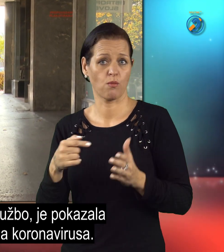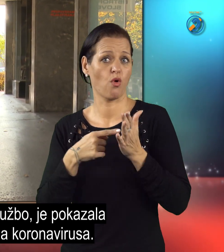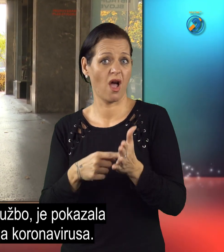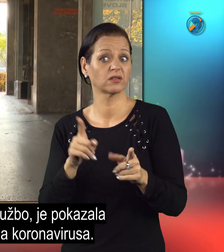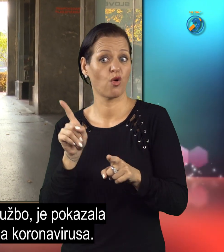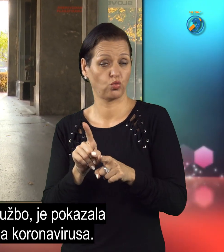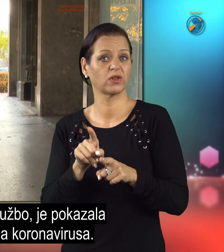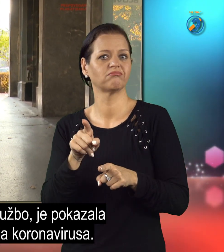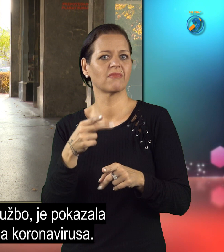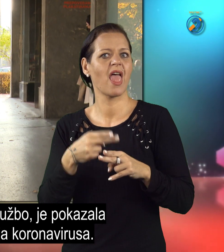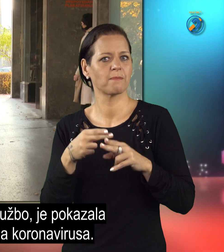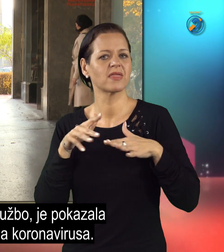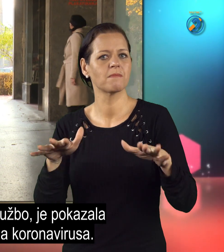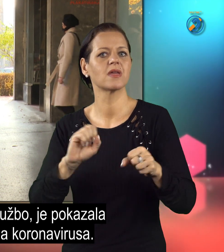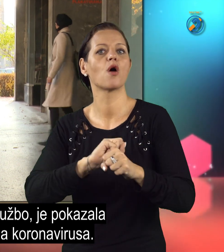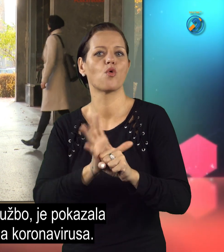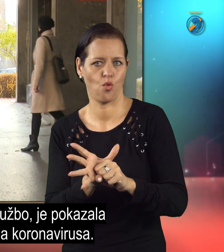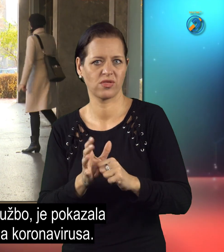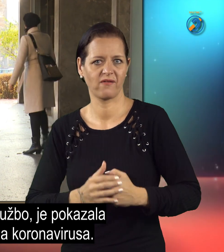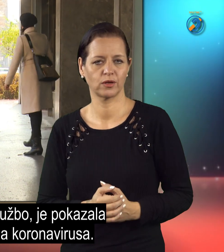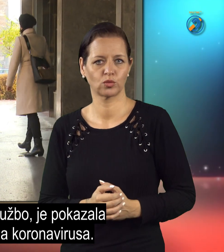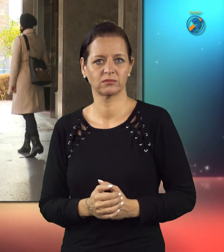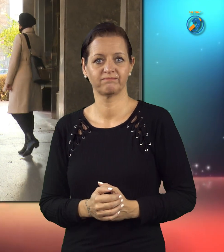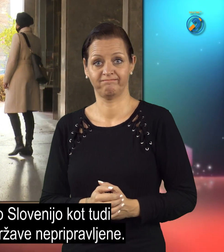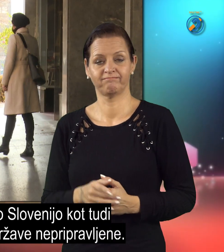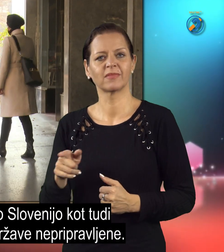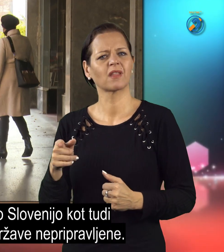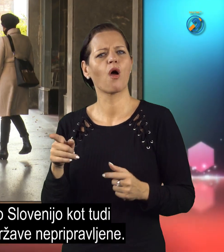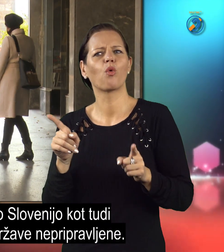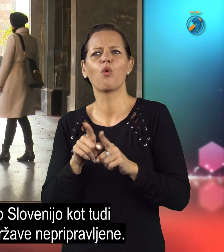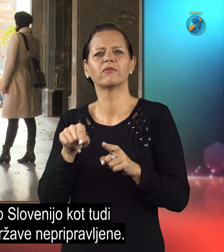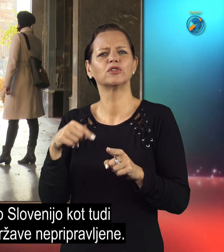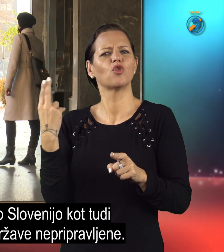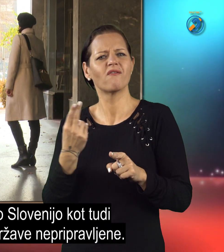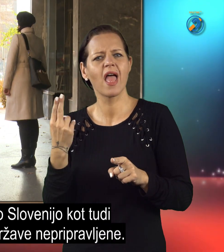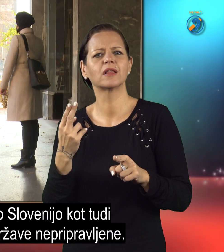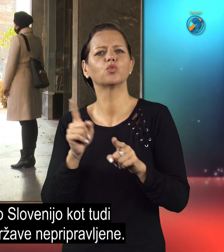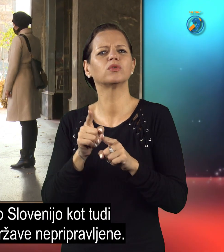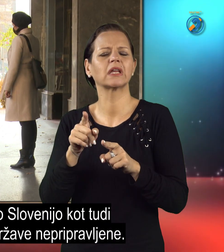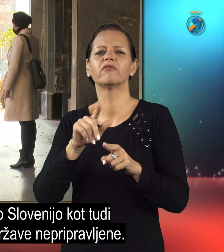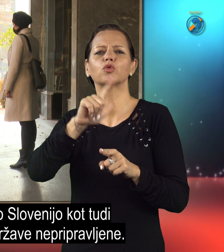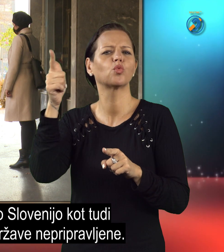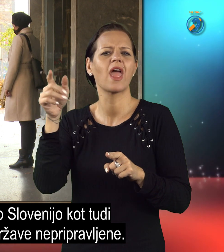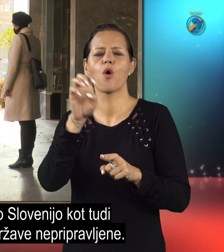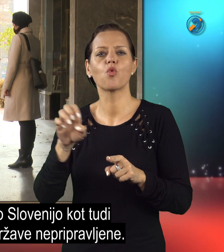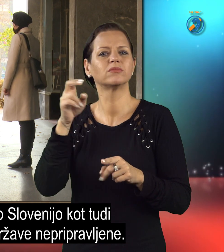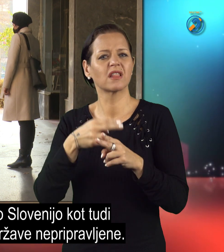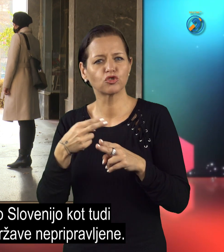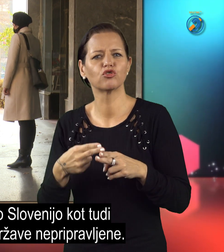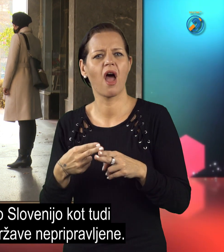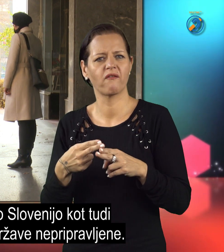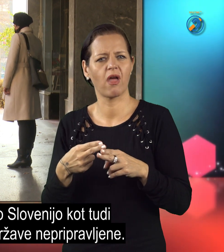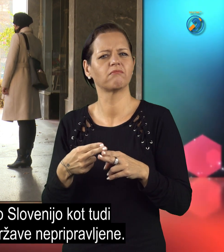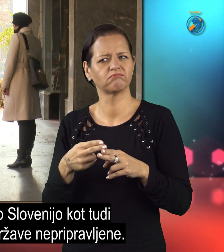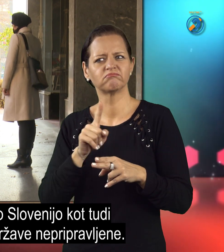je pokazala tudi epidemija koronavirusa. Ta je našla tako Slovenijo kot tudi druge evropske države